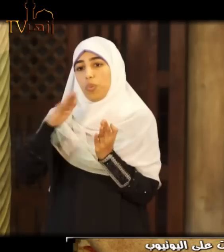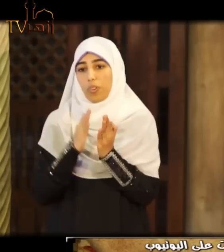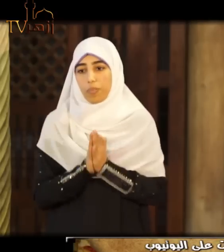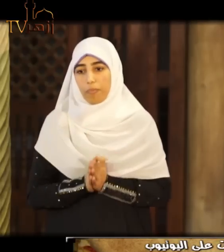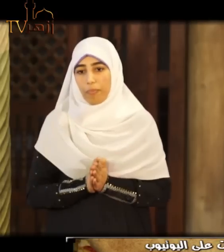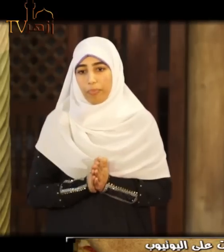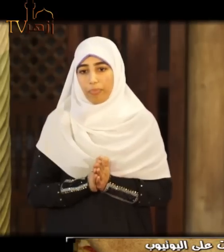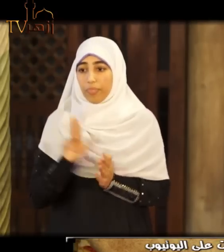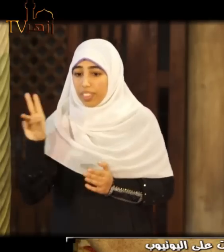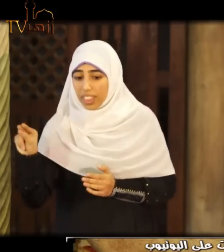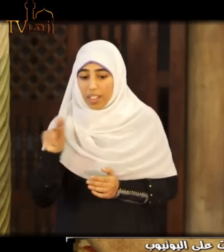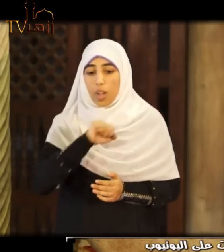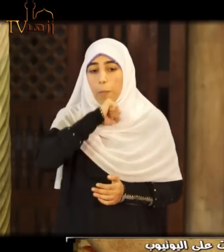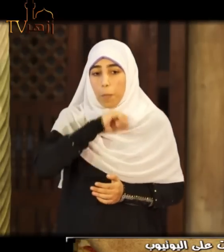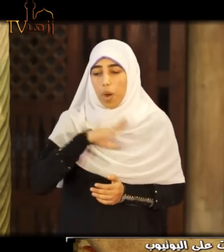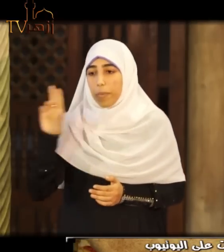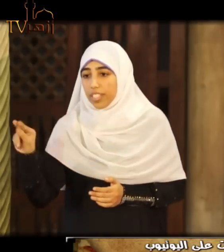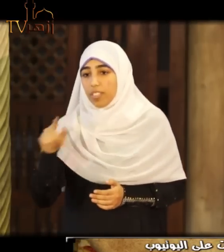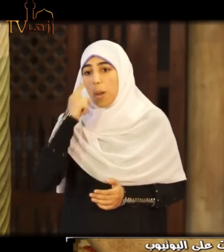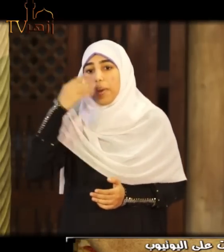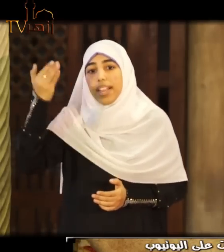والأولياء والصالحين والعلماء،